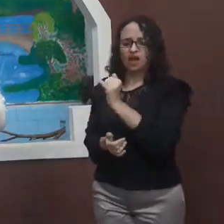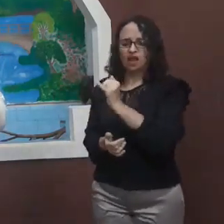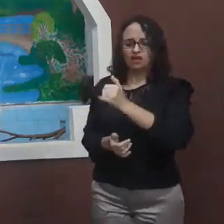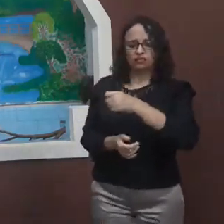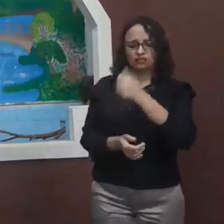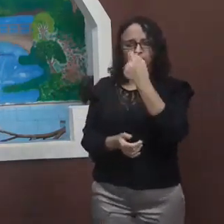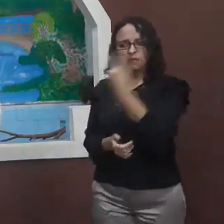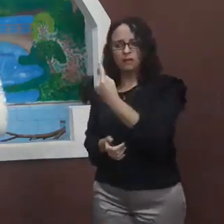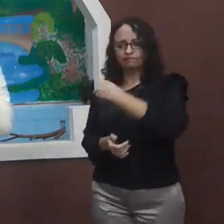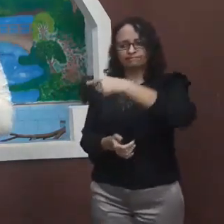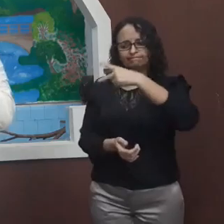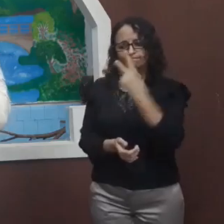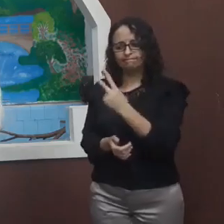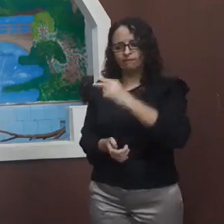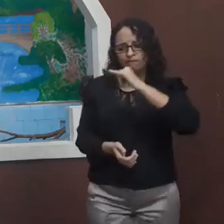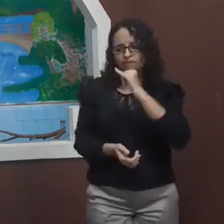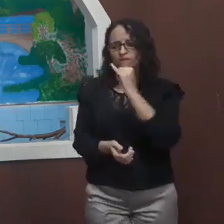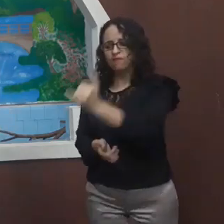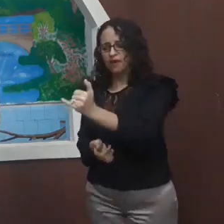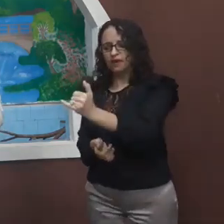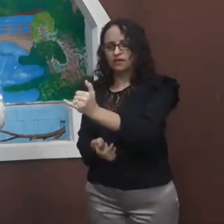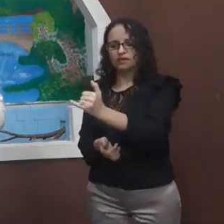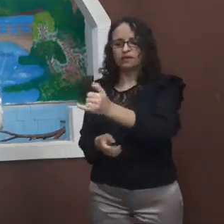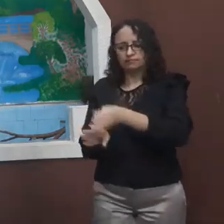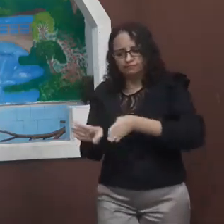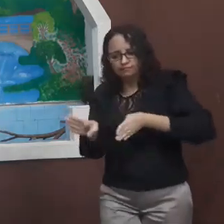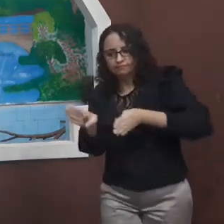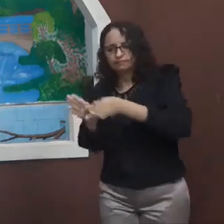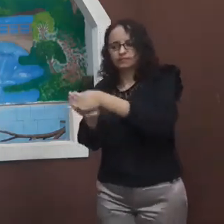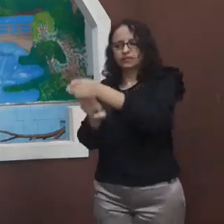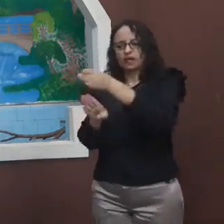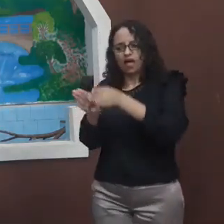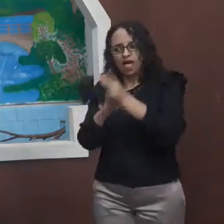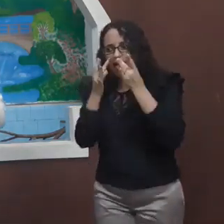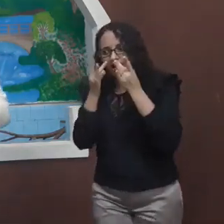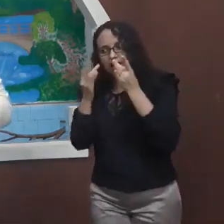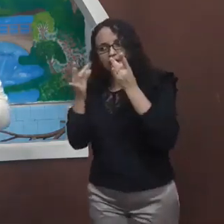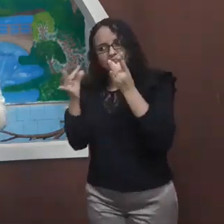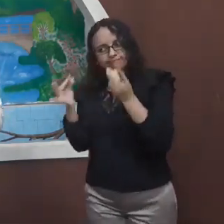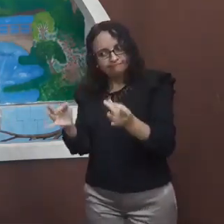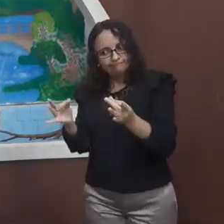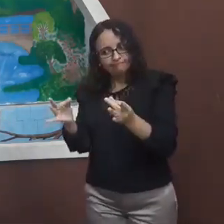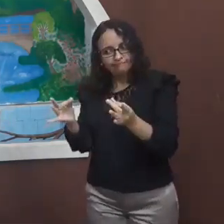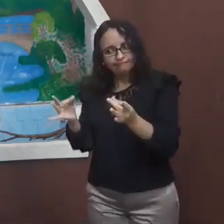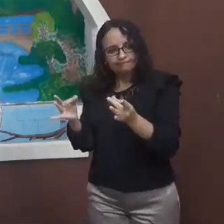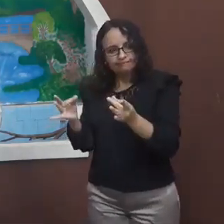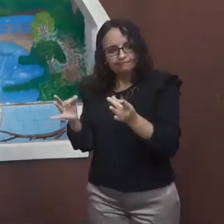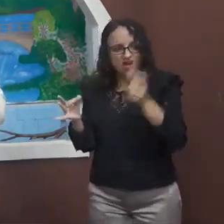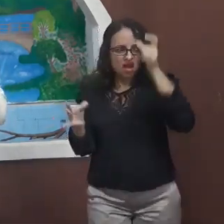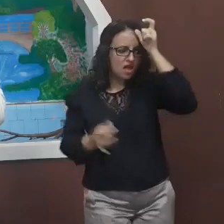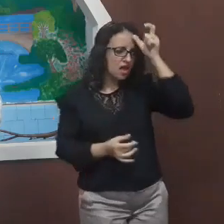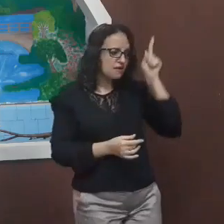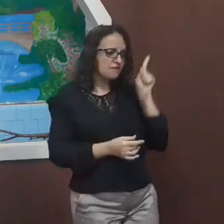vezes, chamando para dar um conselho, chamando Simão, Simão,